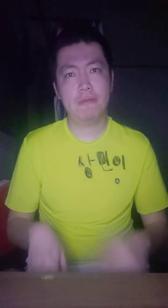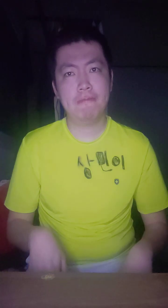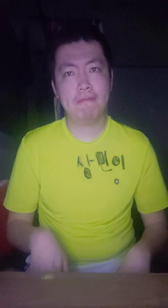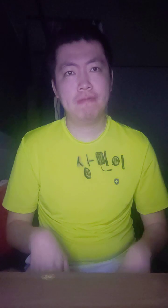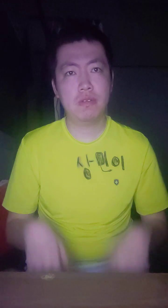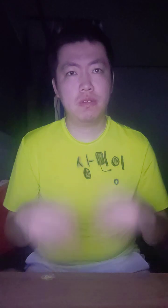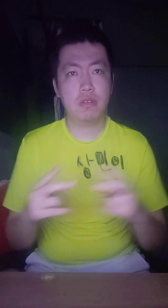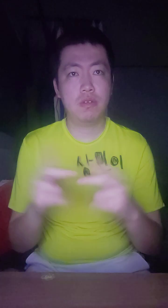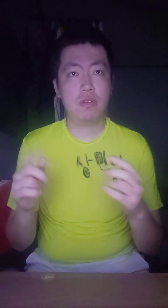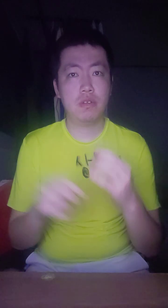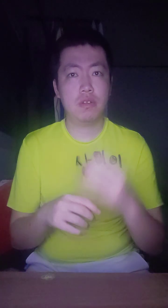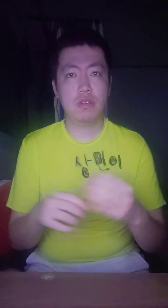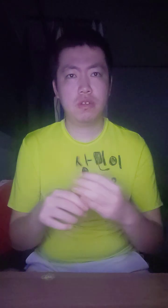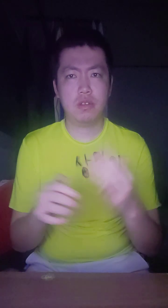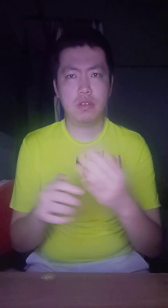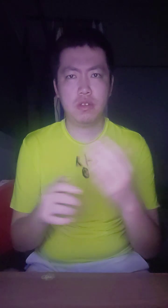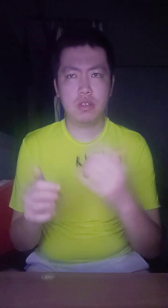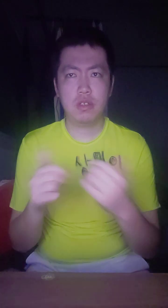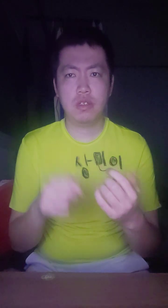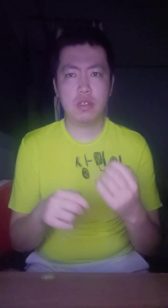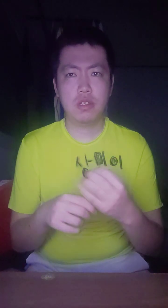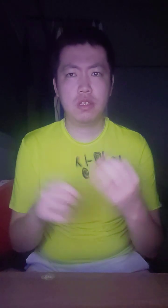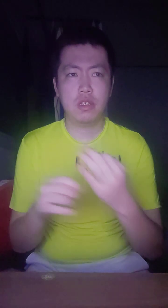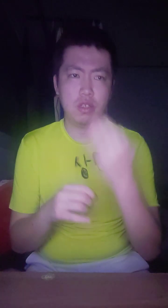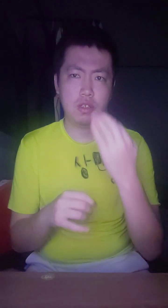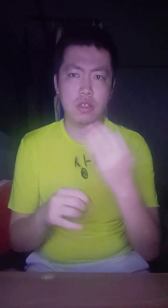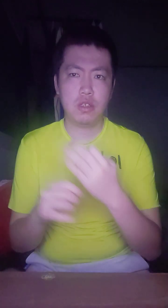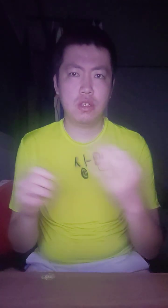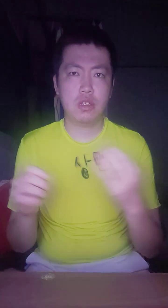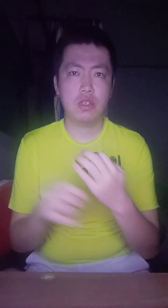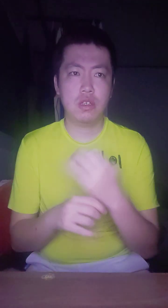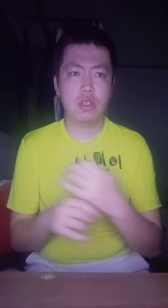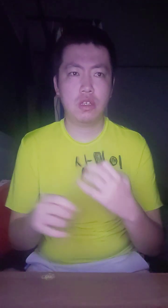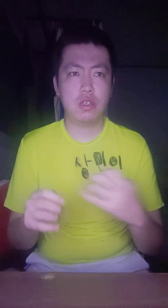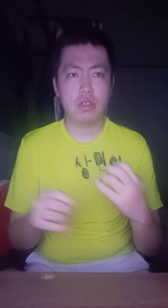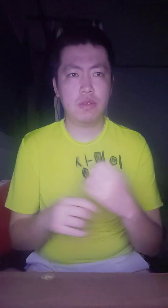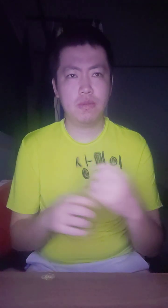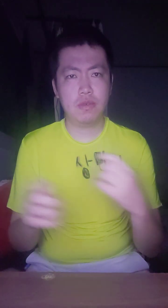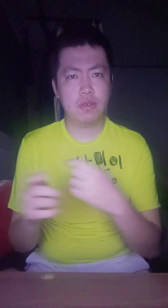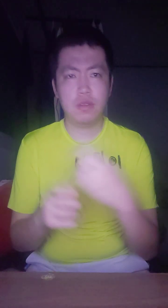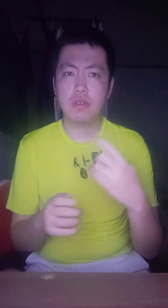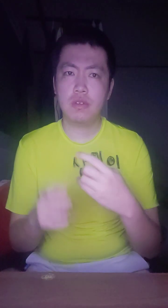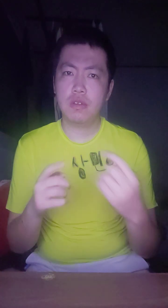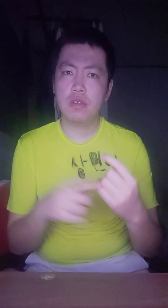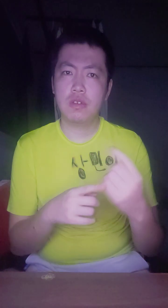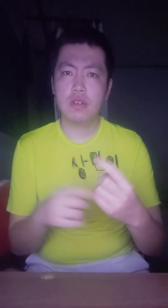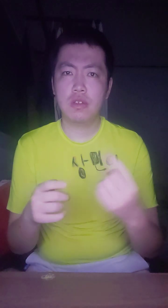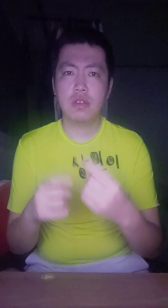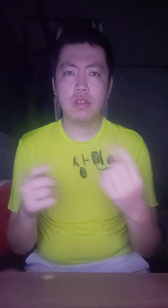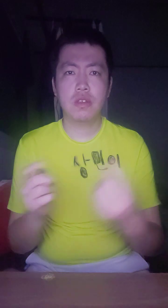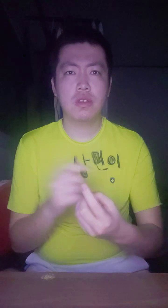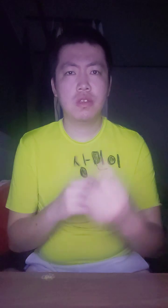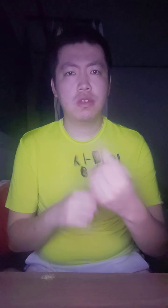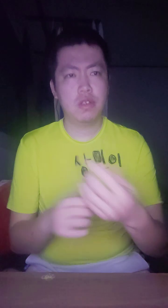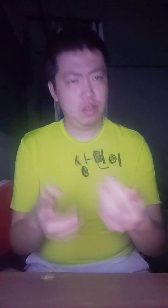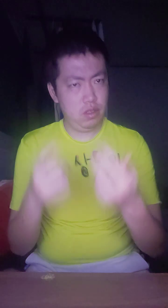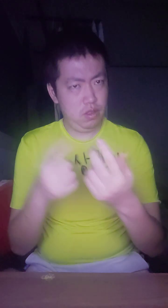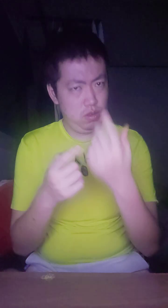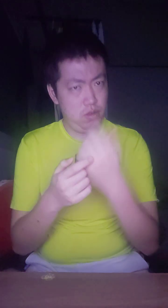27살 B씨는 한때 의식을 잃었다 깨어났습니다. 한 분은 저희 경비원이 발견을 하고 밖으로 보내신 상황이었고